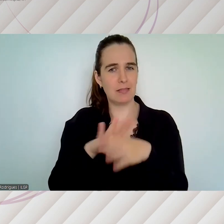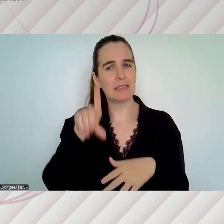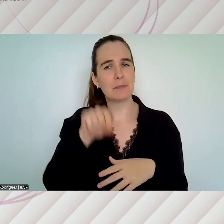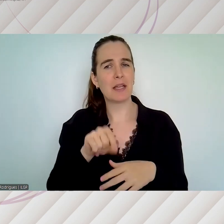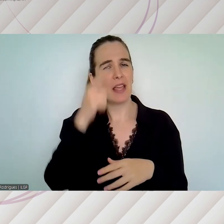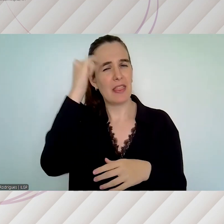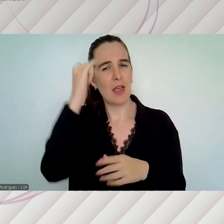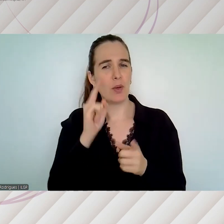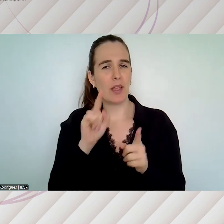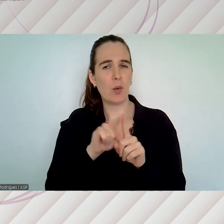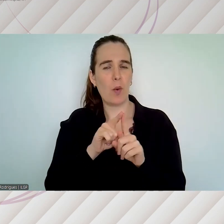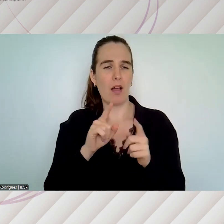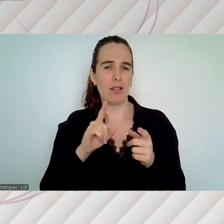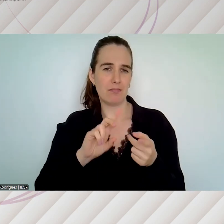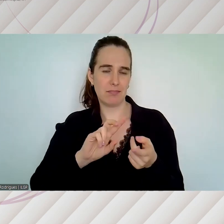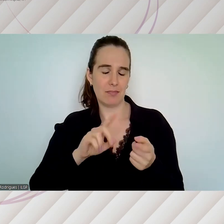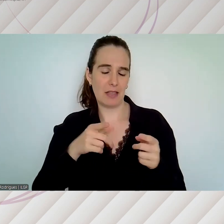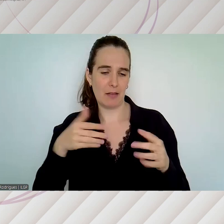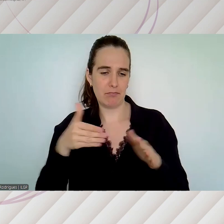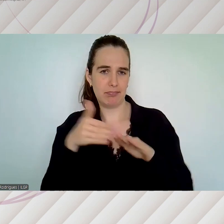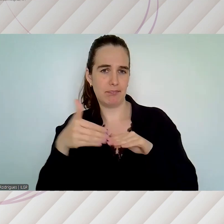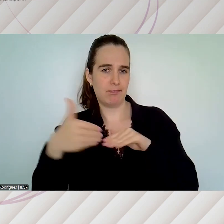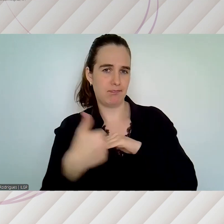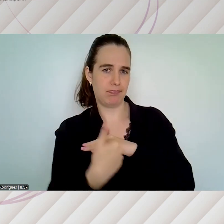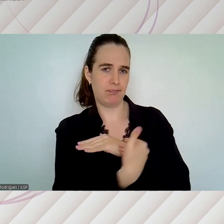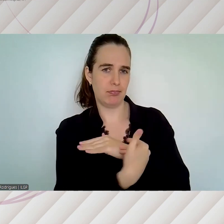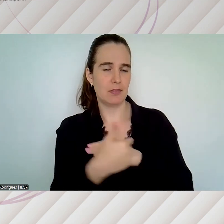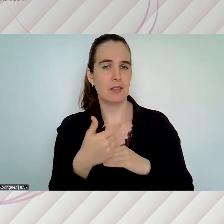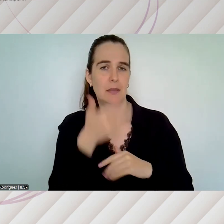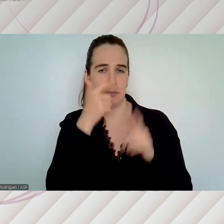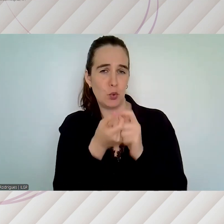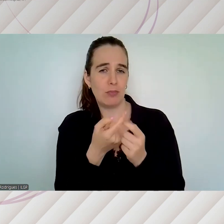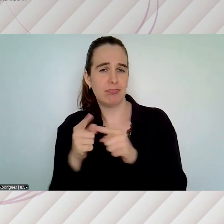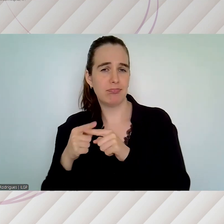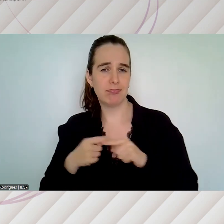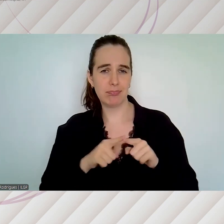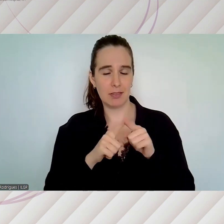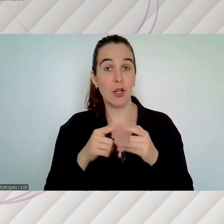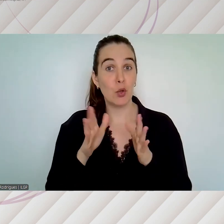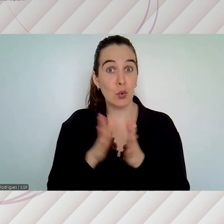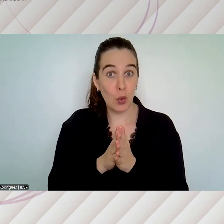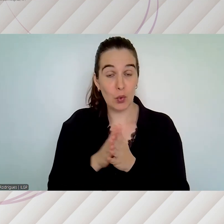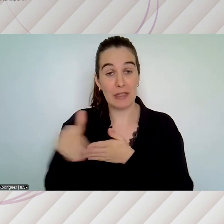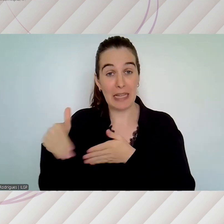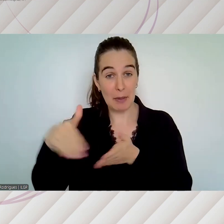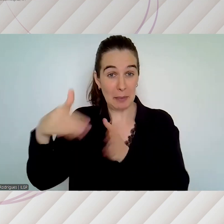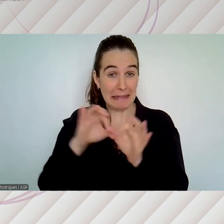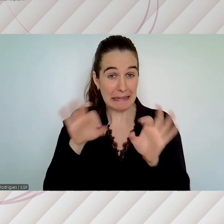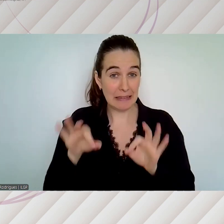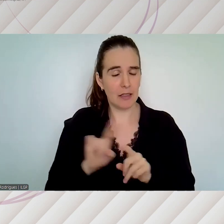de cruzamento de vias diferentes. Portanto, nós não temos que prosseguir todos a mesma via. Temos é que nos